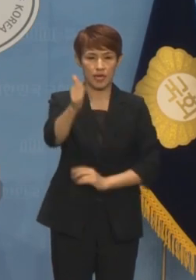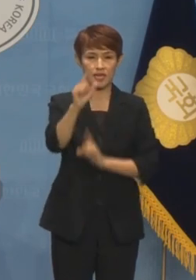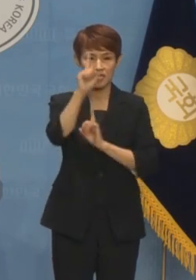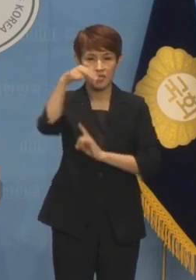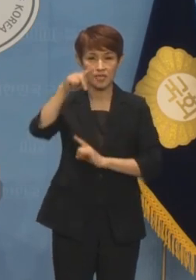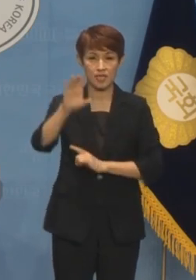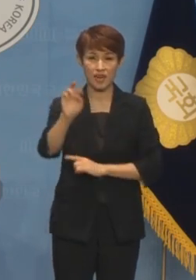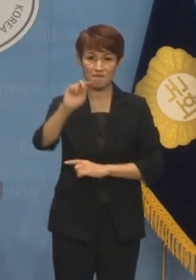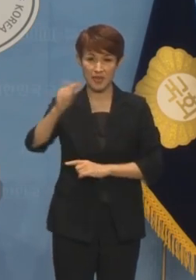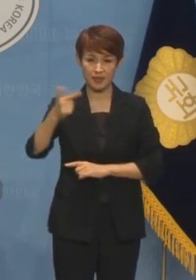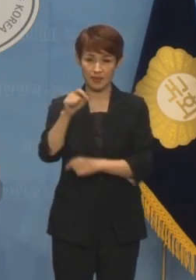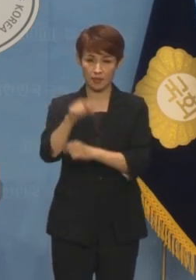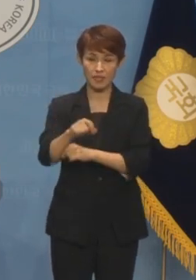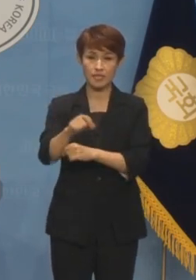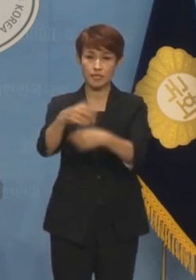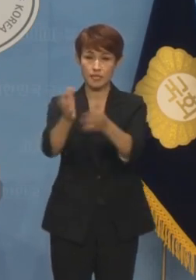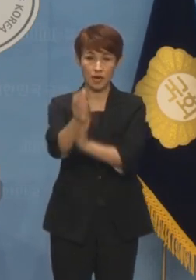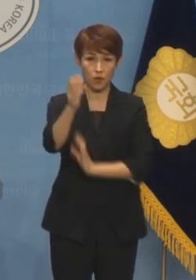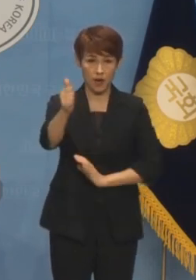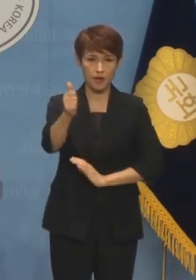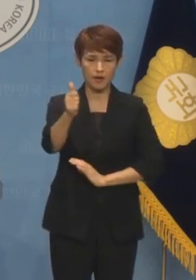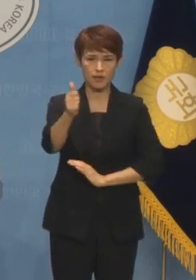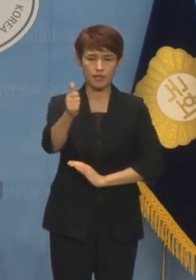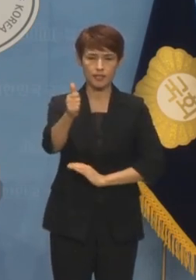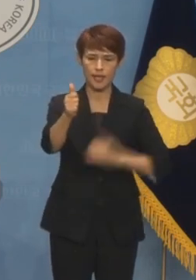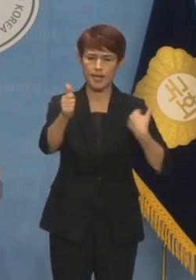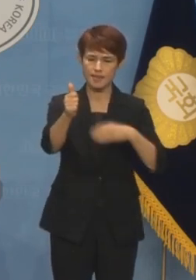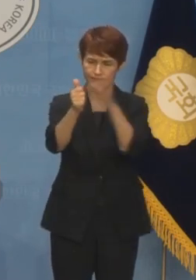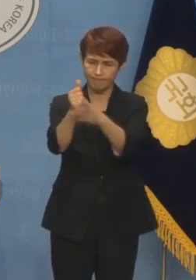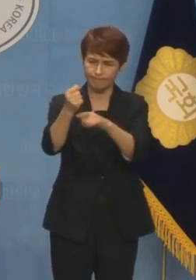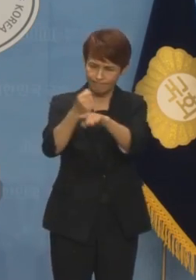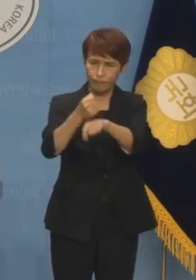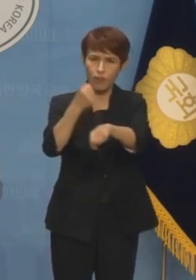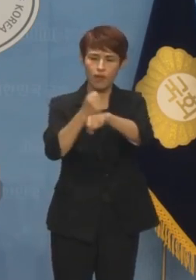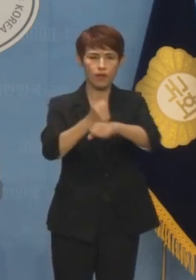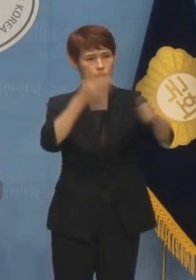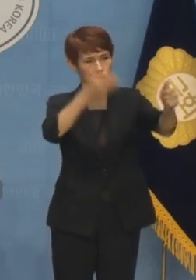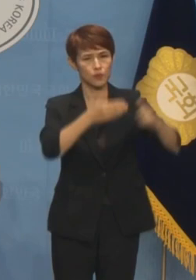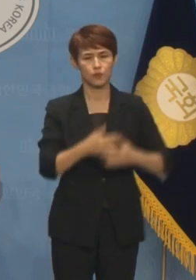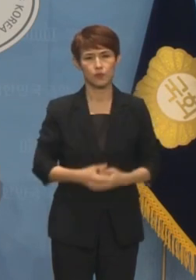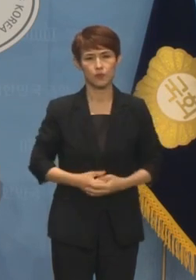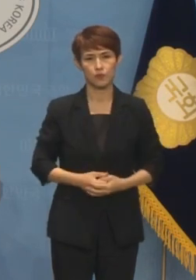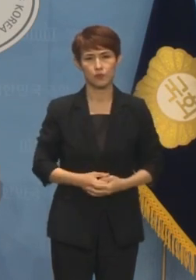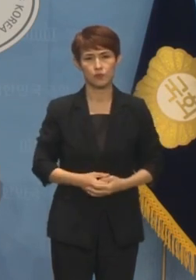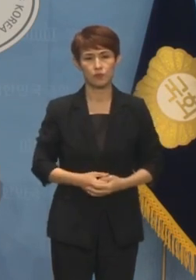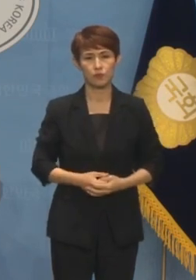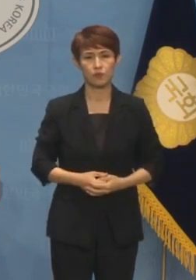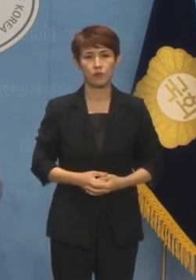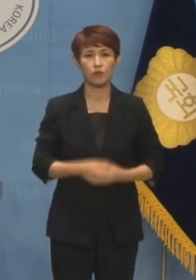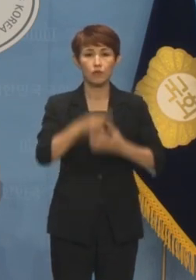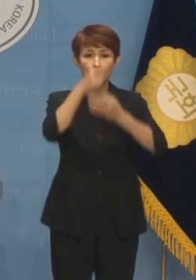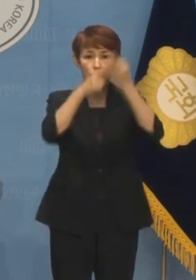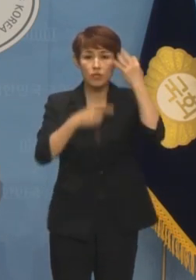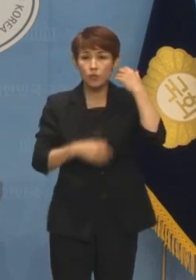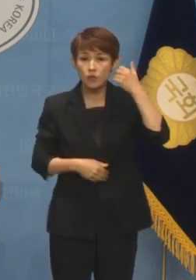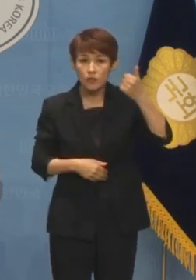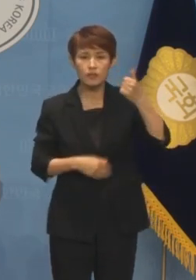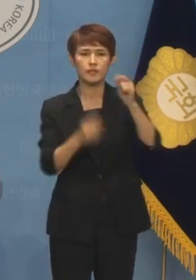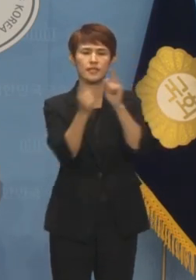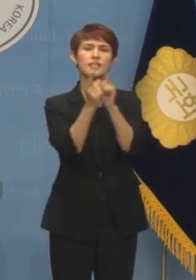이상민 행안부 장관의 책임을 더 이상 회피하면 안 됩니다. 윤석열 대통령이